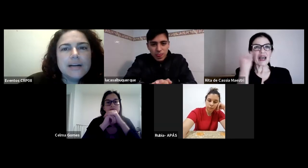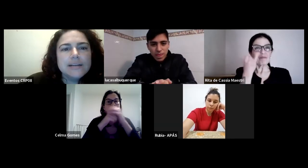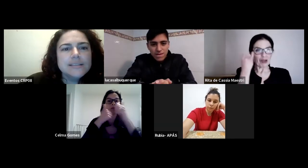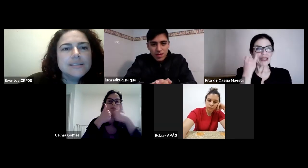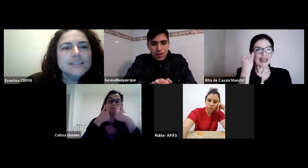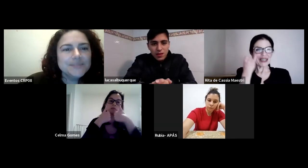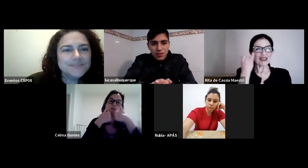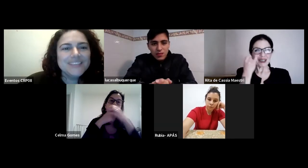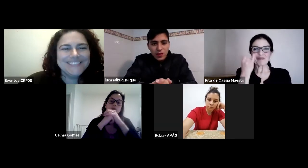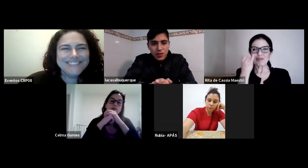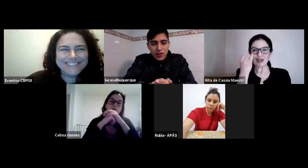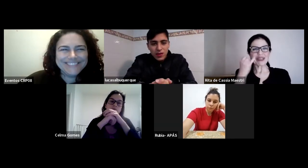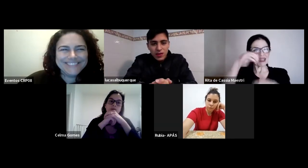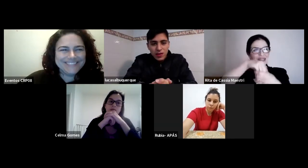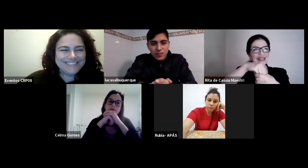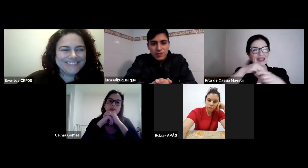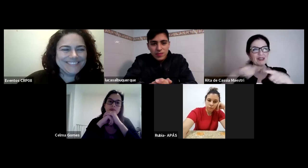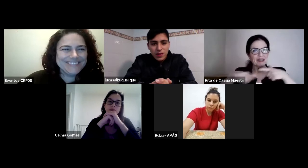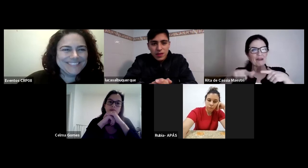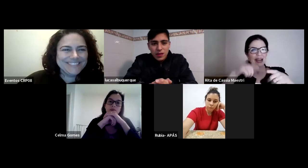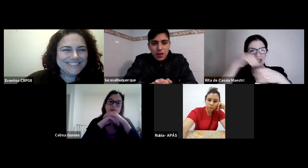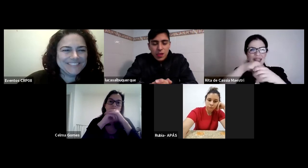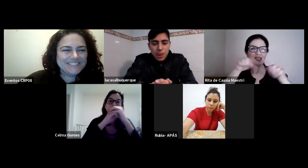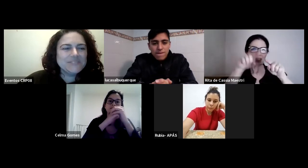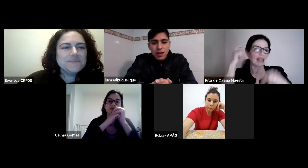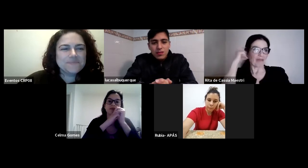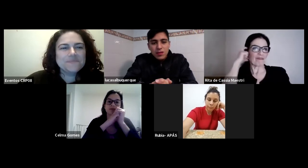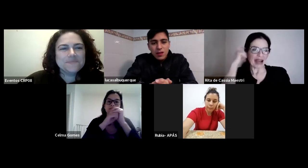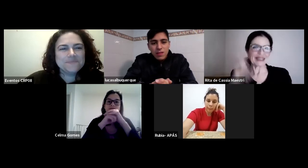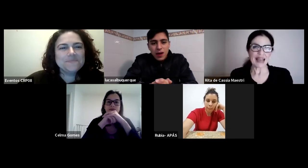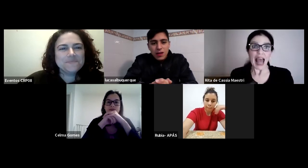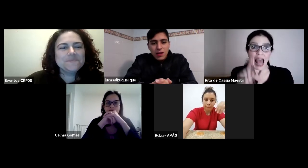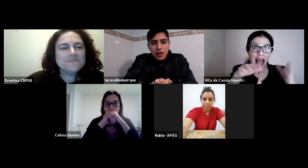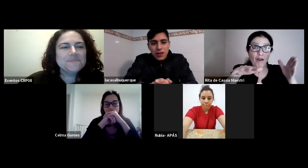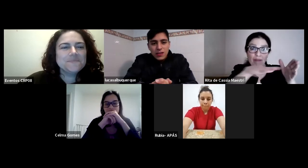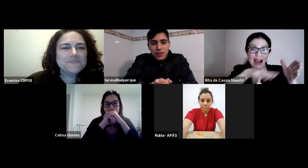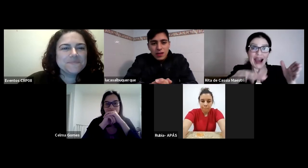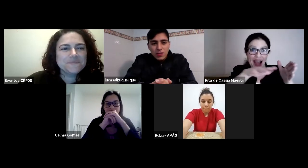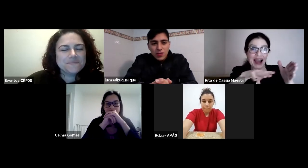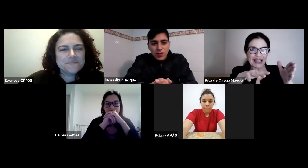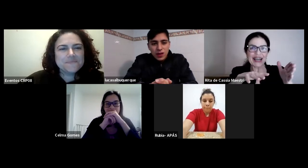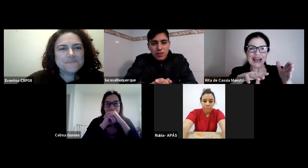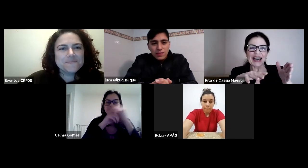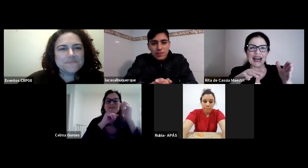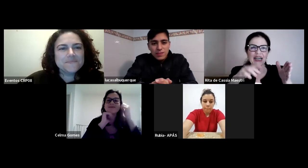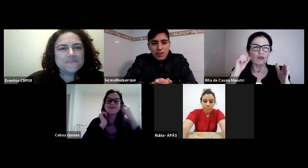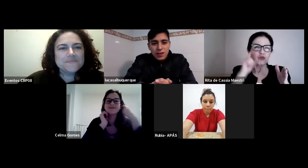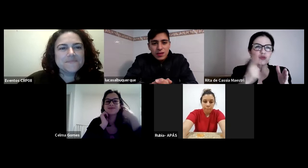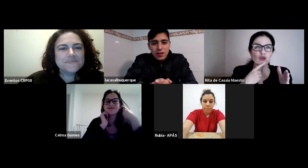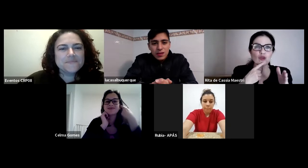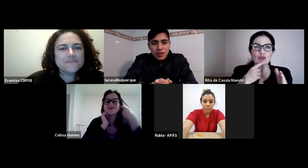Pessoal, a Sandra... Muito importante dentro do trabalho da paz ter um profissional.